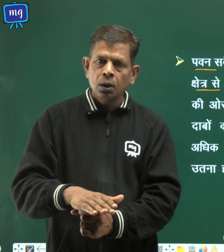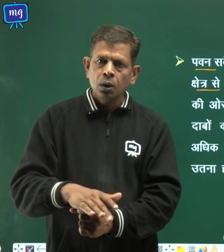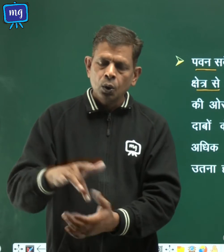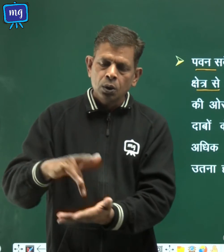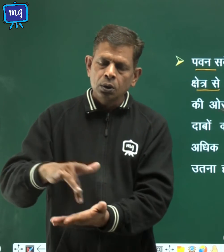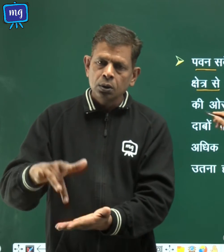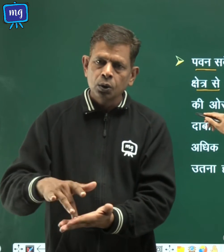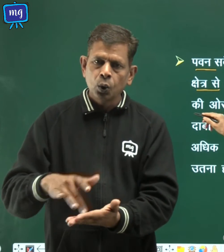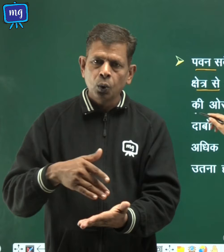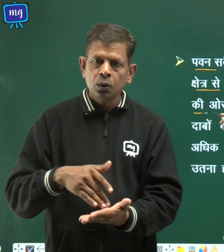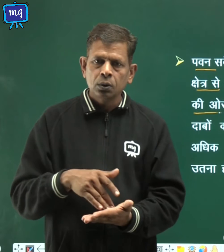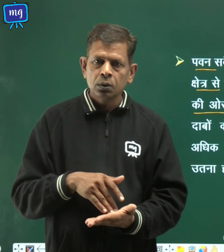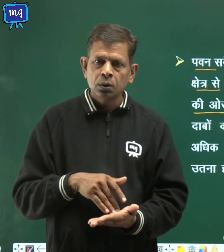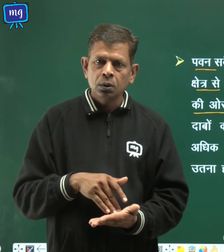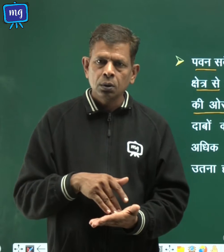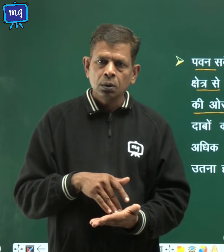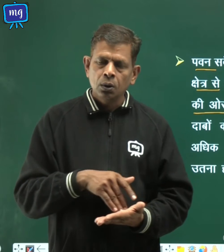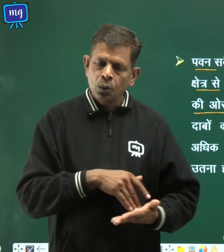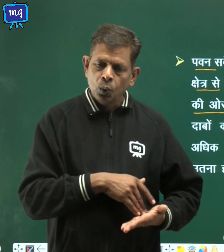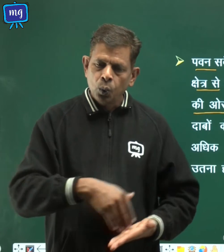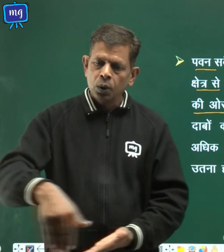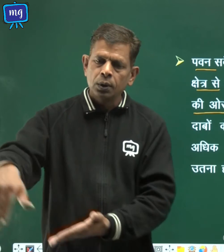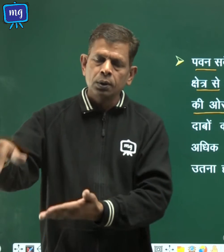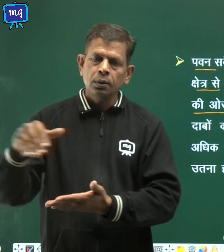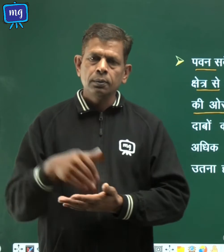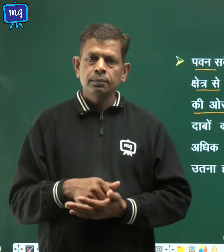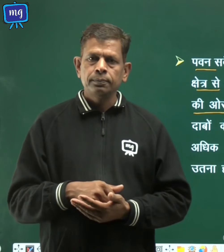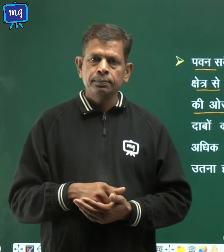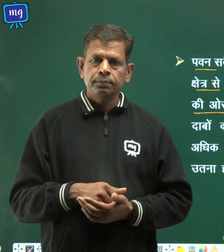क्षेत्र की ओर गति करती है।